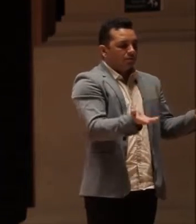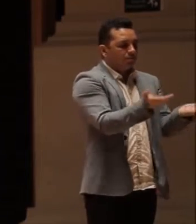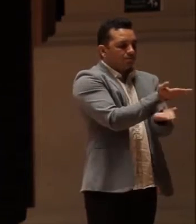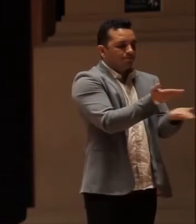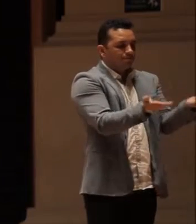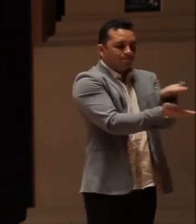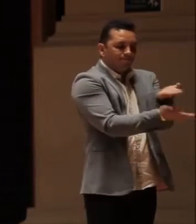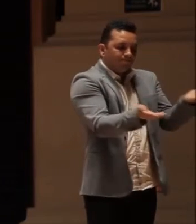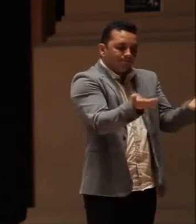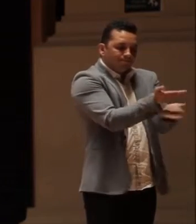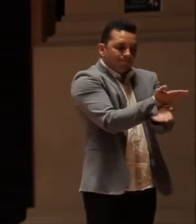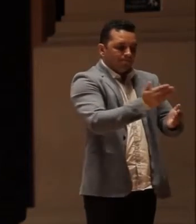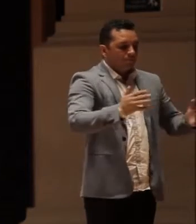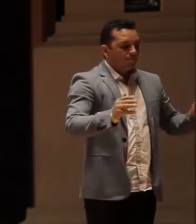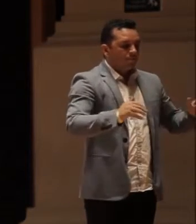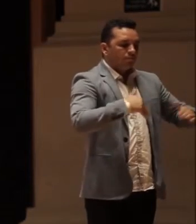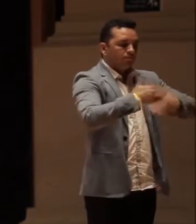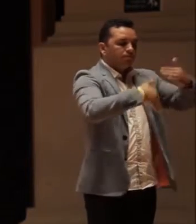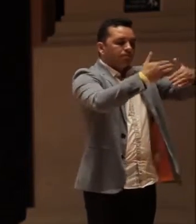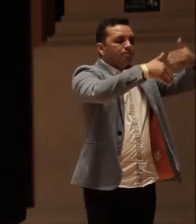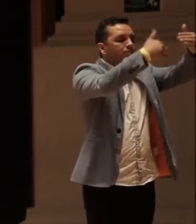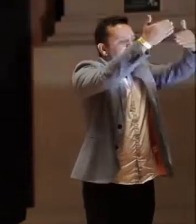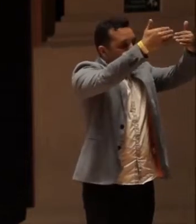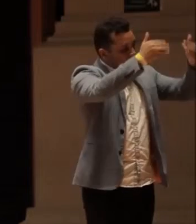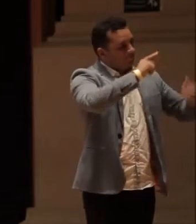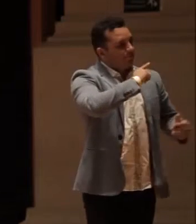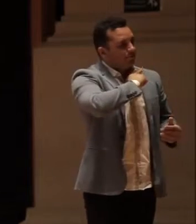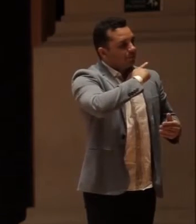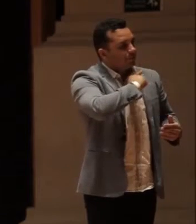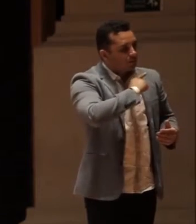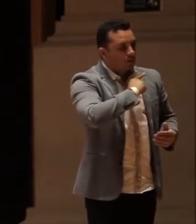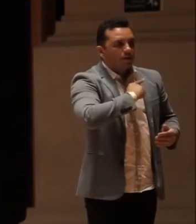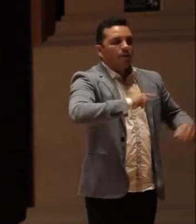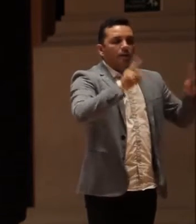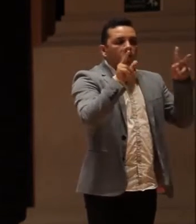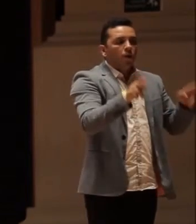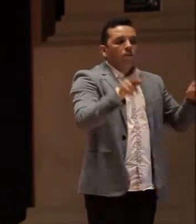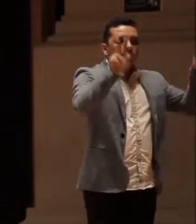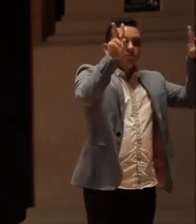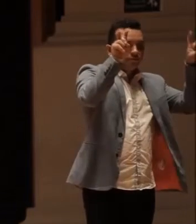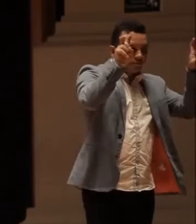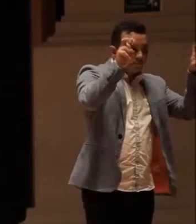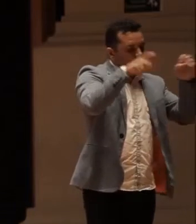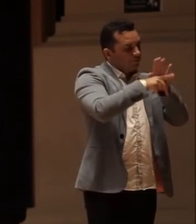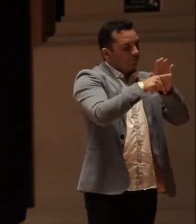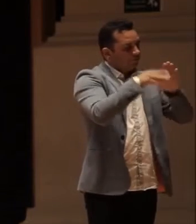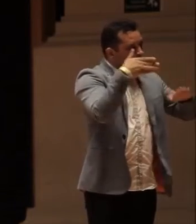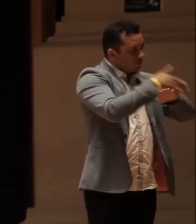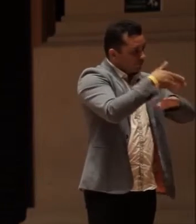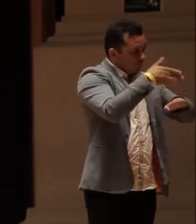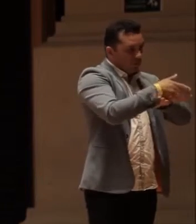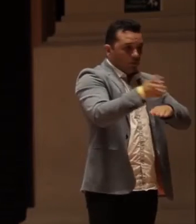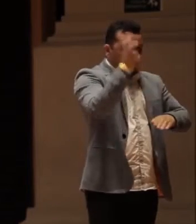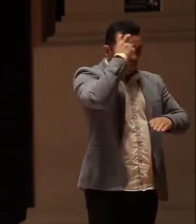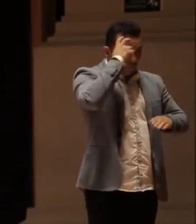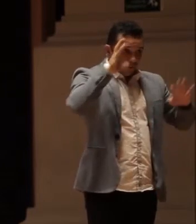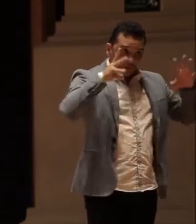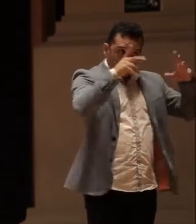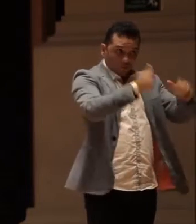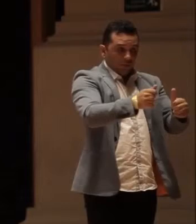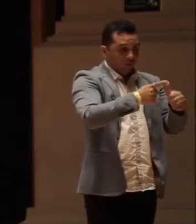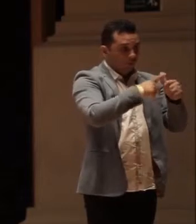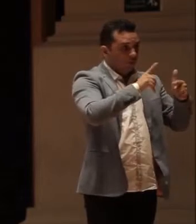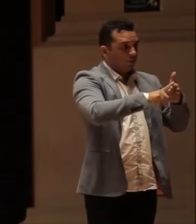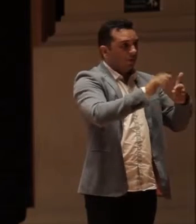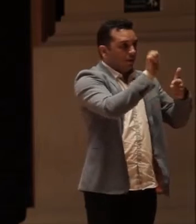os resultados que ela pode gerar no que diz respeito a temas como o acesso à cultura para todos, a reforma